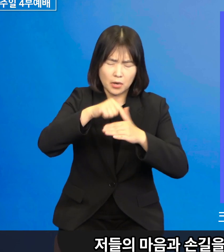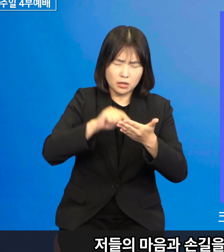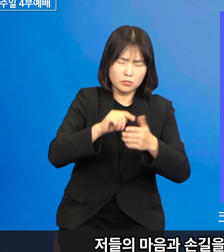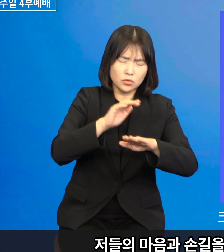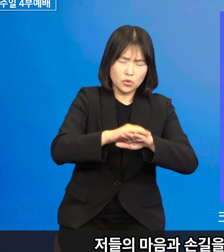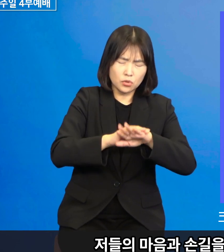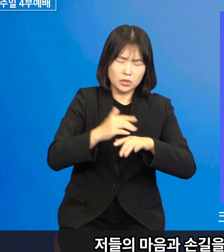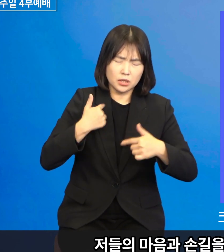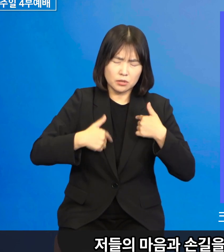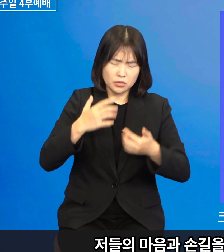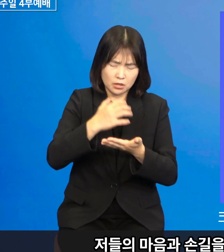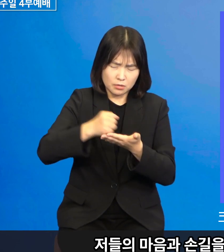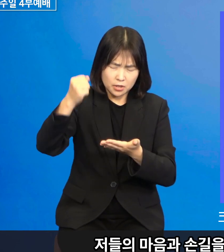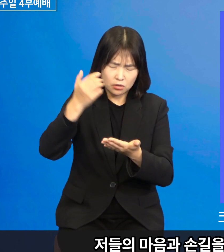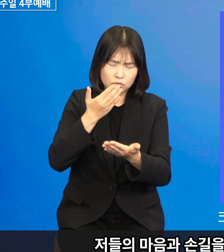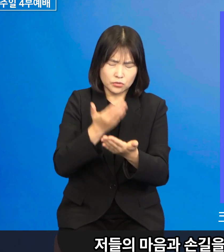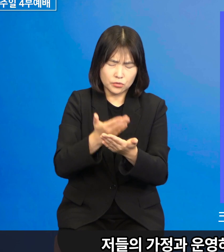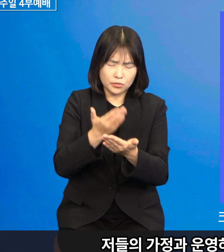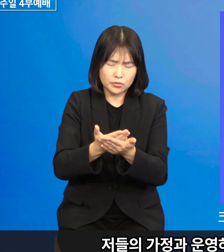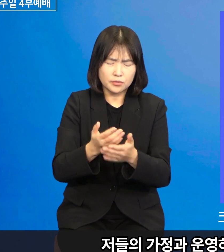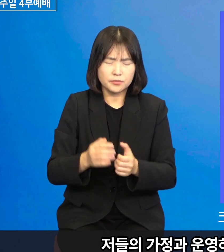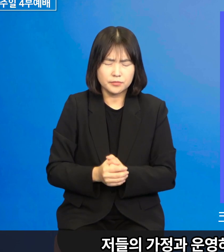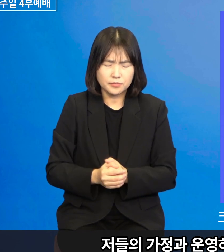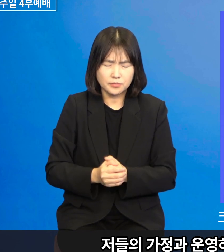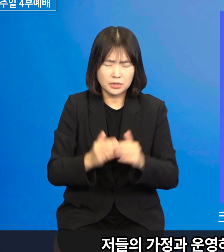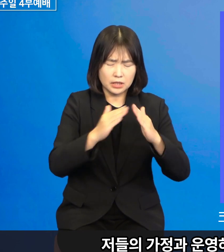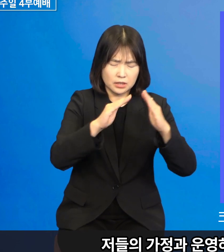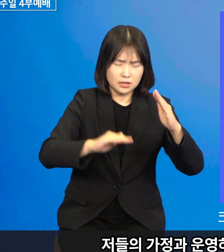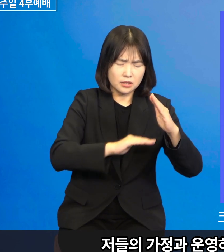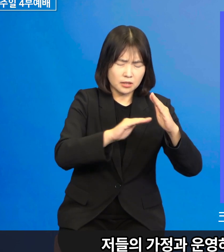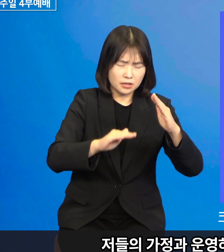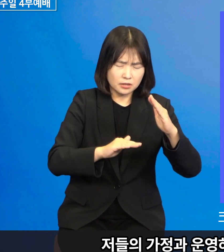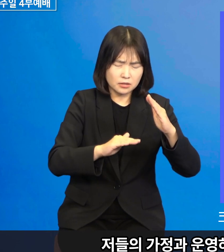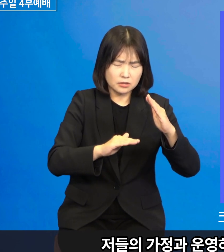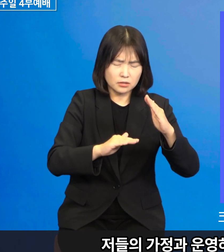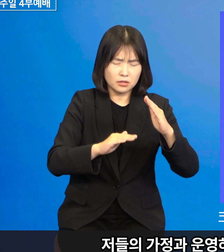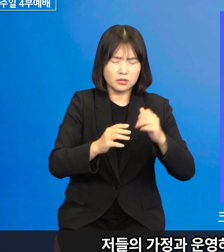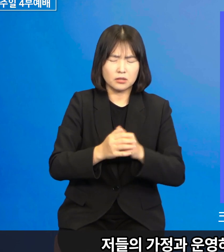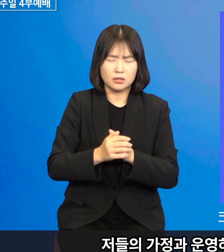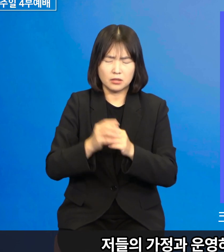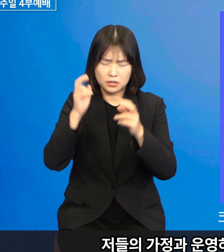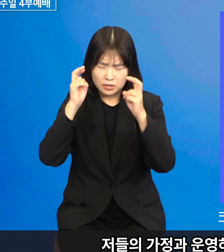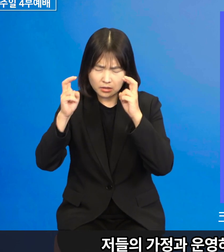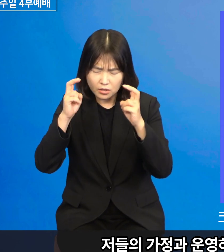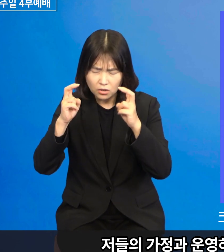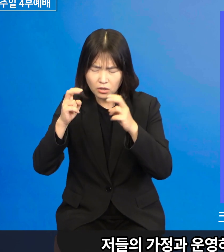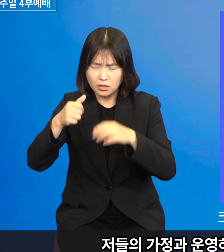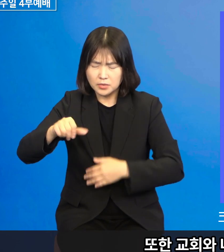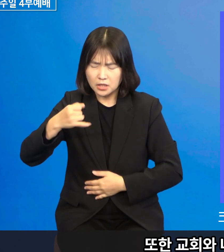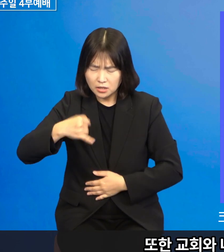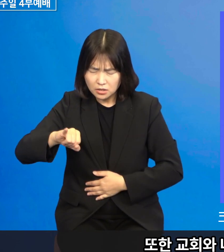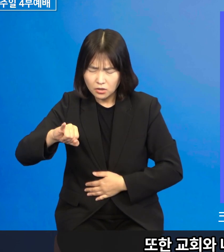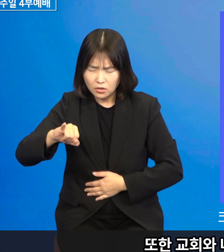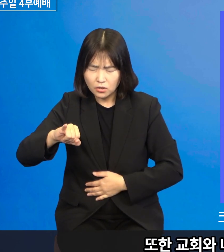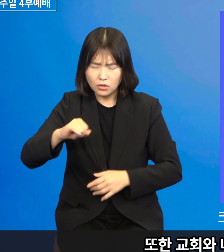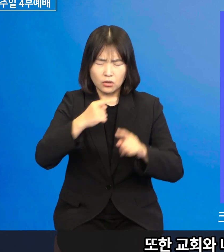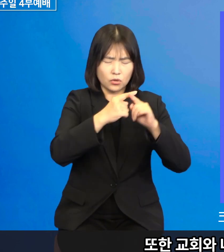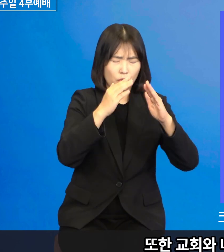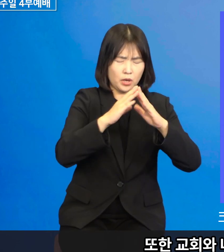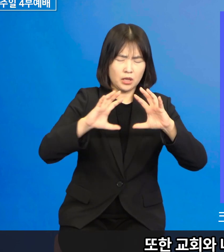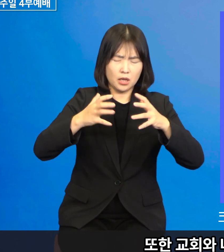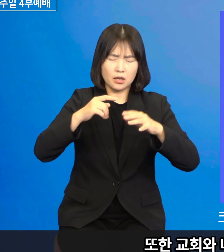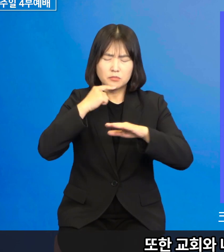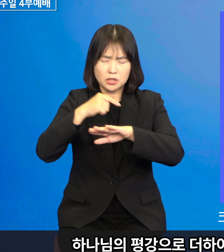손길을 기쁘게 받아 주시옵시고 저들의 가정과 운영하는 모든 기업과 자녀들 또한 교회와 나라